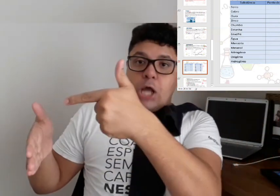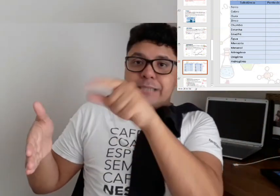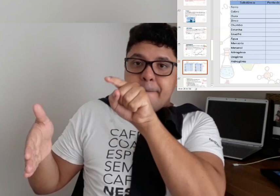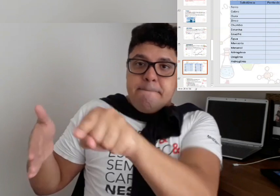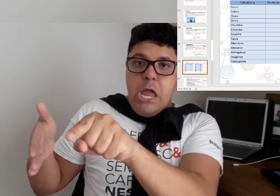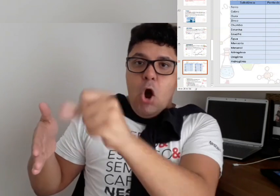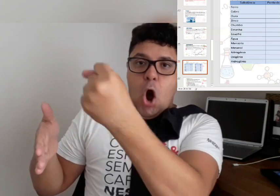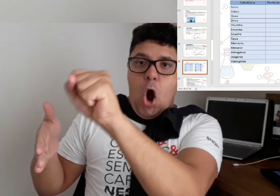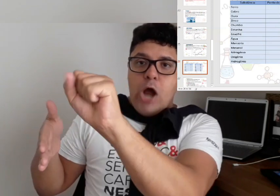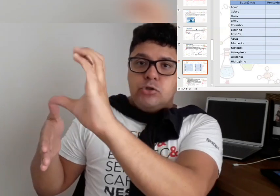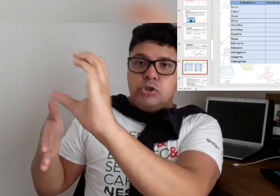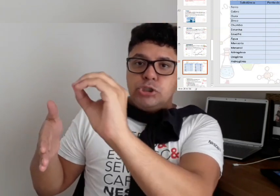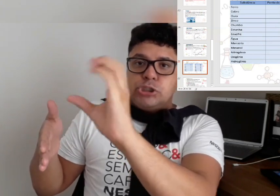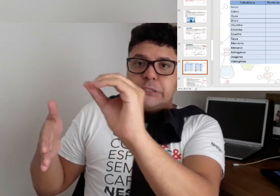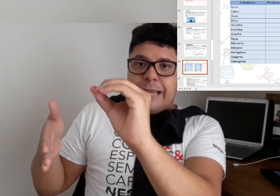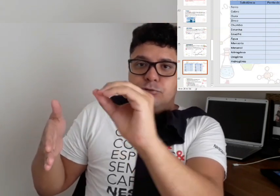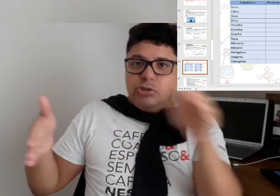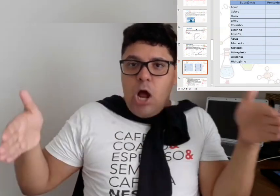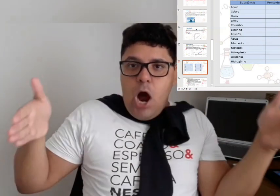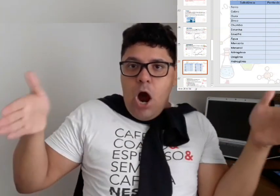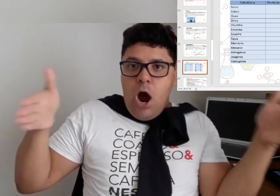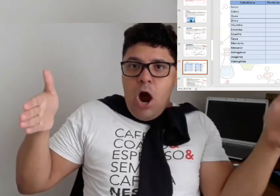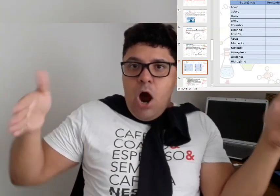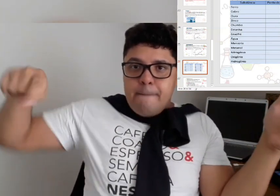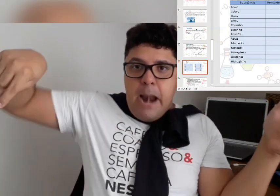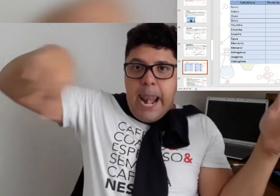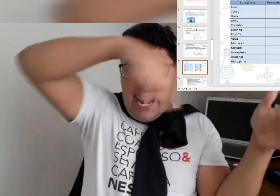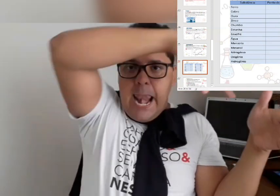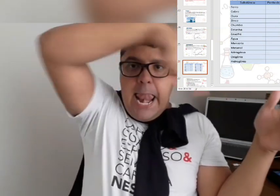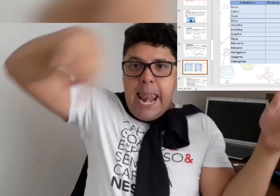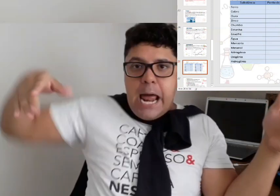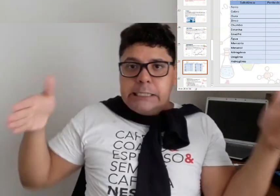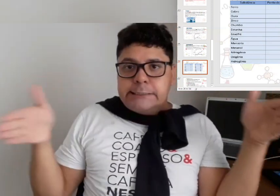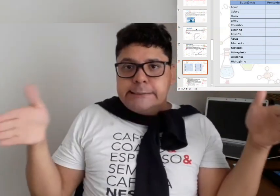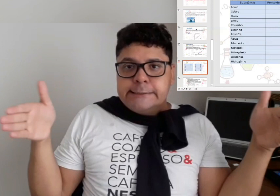líquido? Até atingir, ó, a temperatura de 2800 graus.